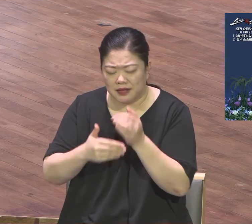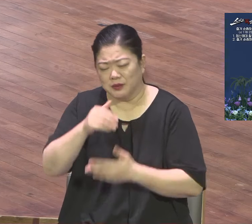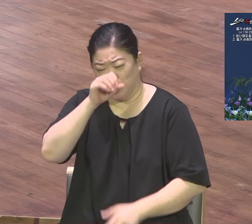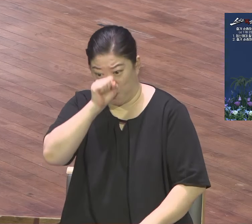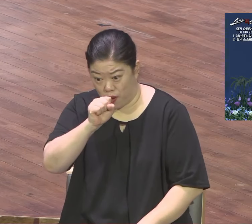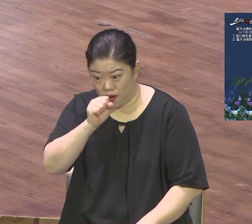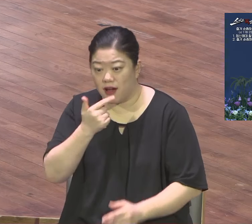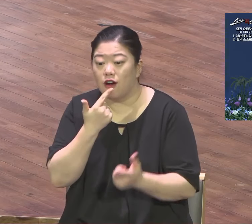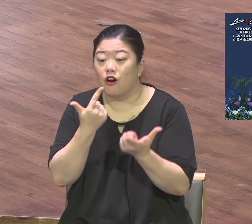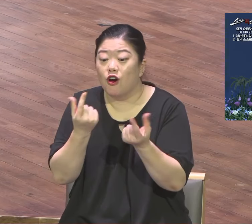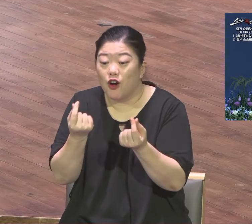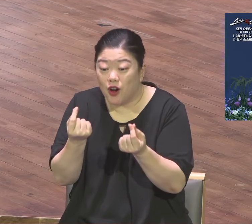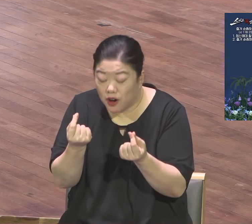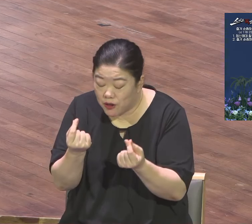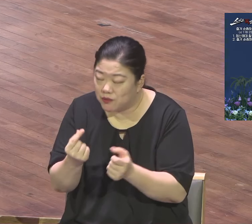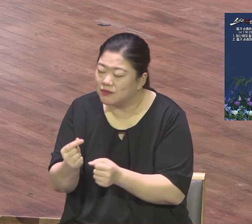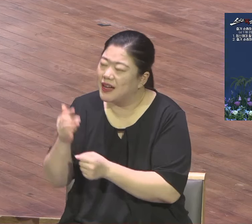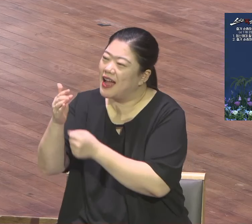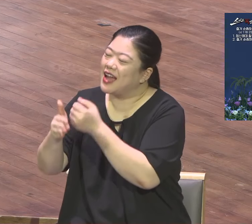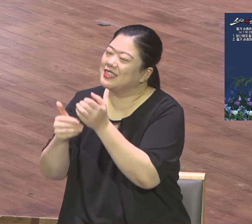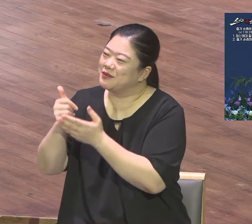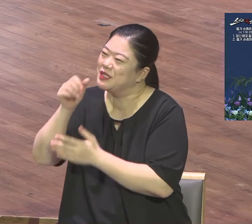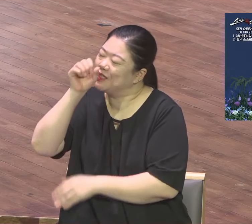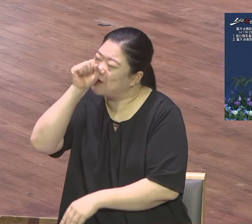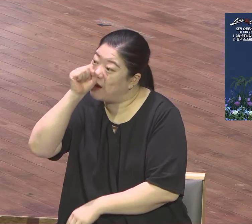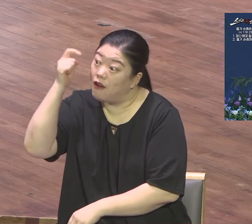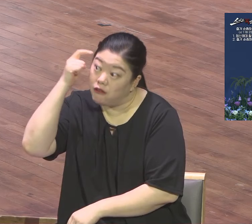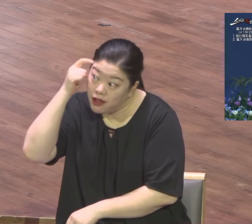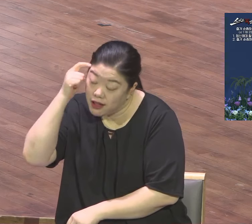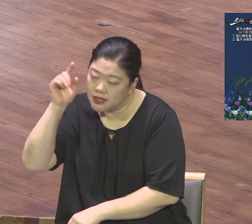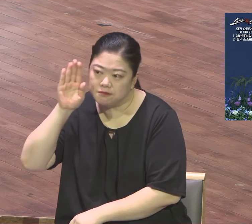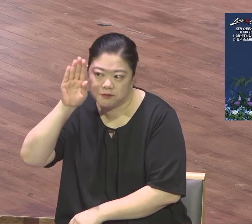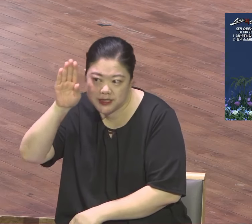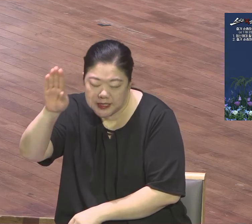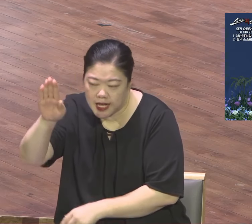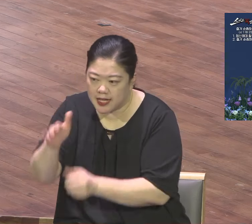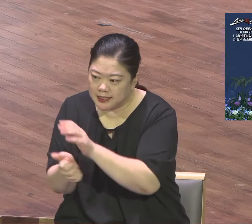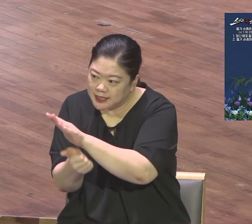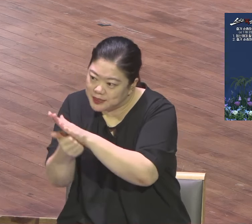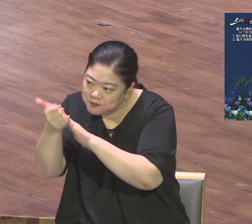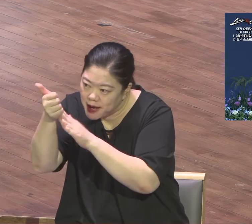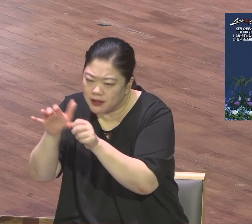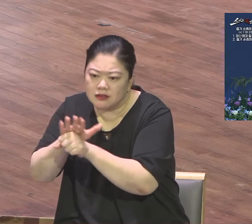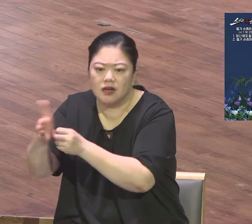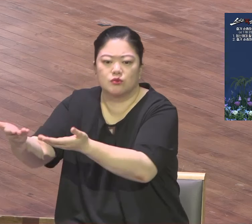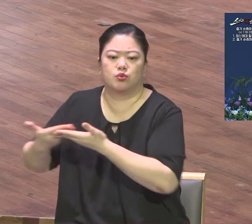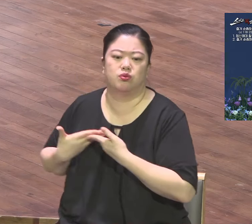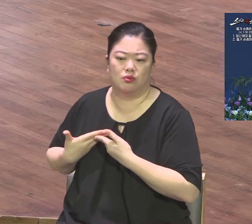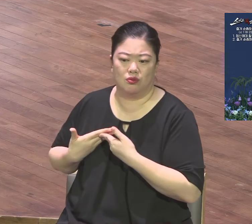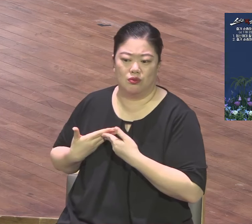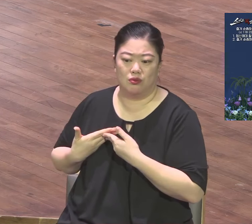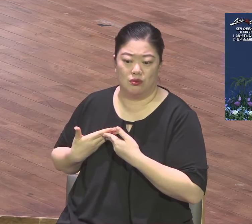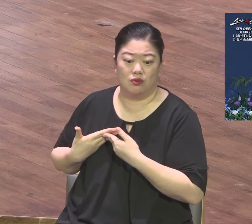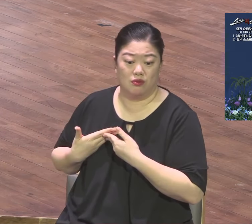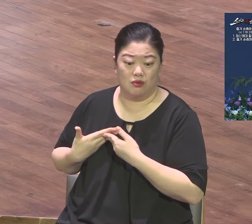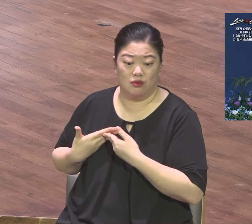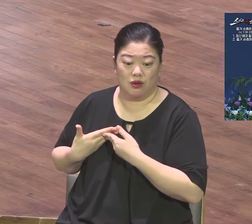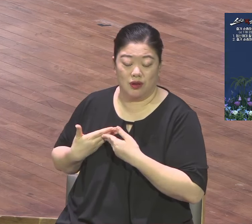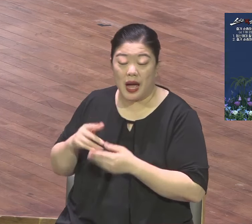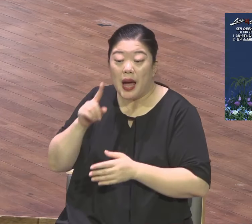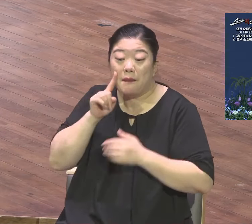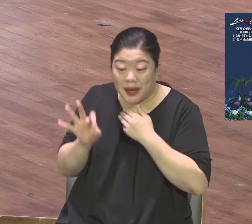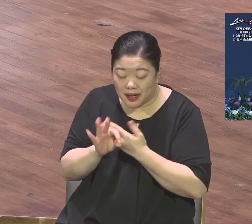아니다. 미래와 희망을 준다. 사실 우리가 하나님 마음을 조금만이라도 알게